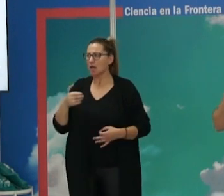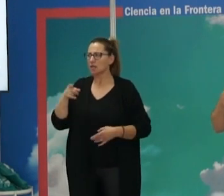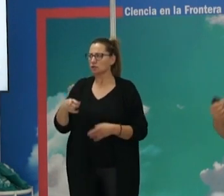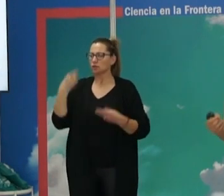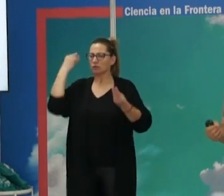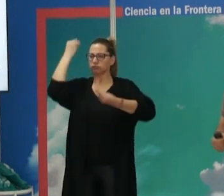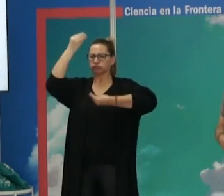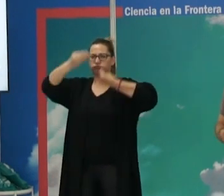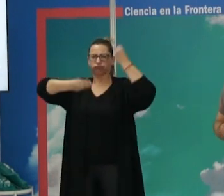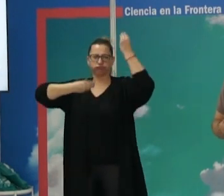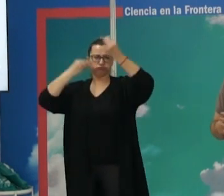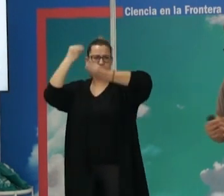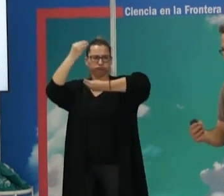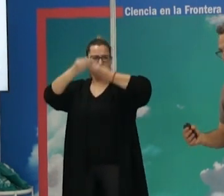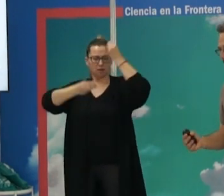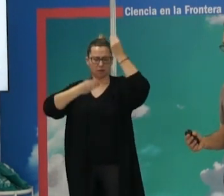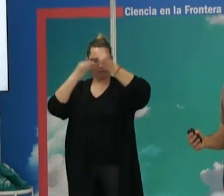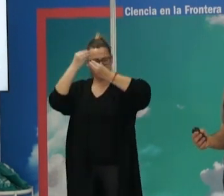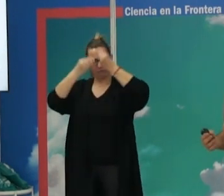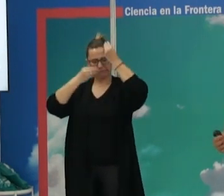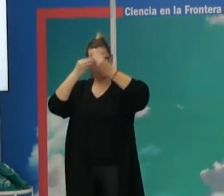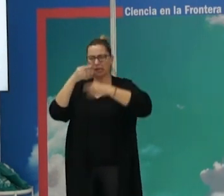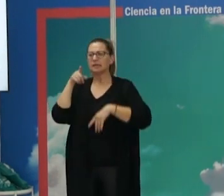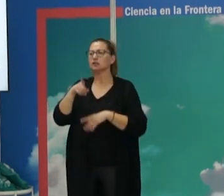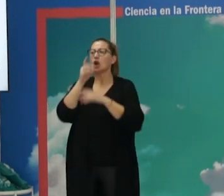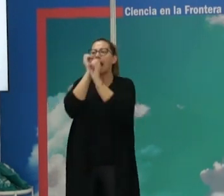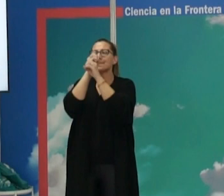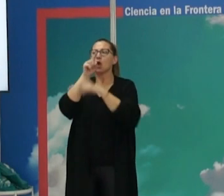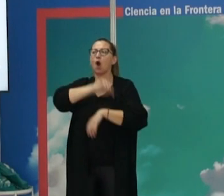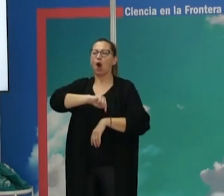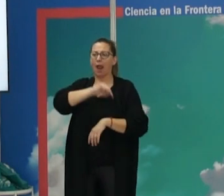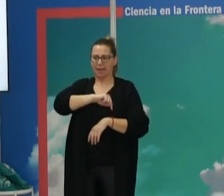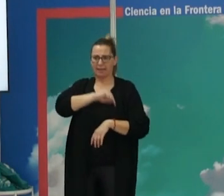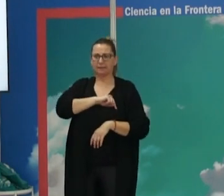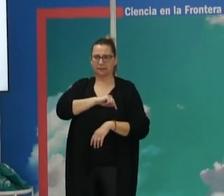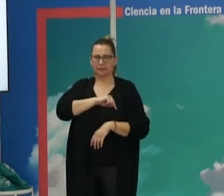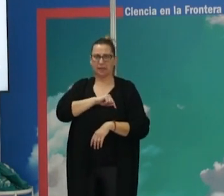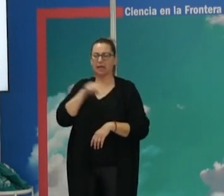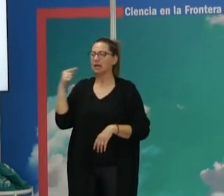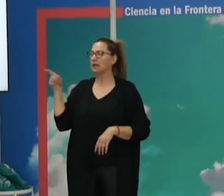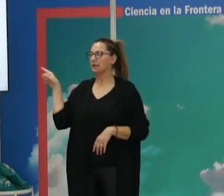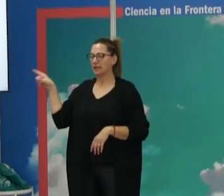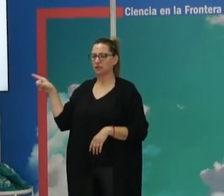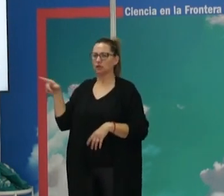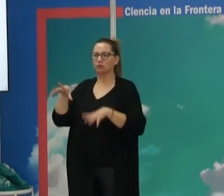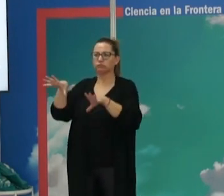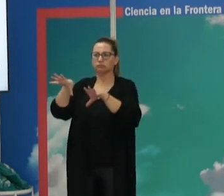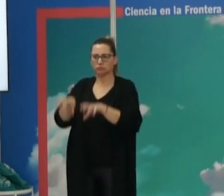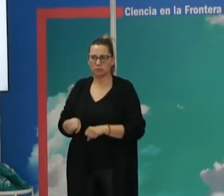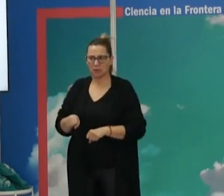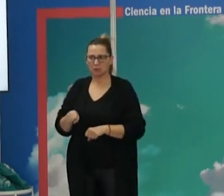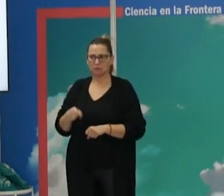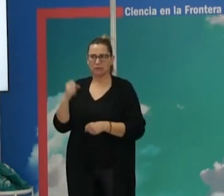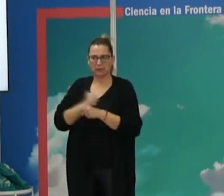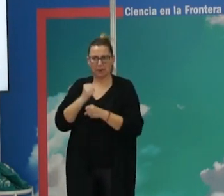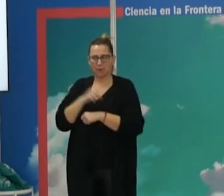es una tarea de la que se ocupa la bioética, pero que no nos corresponde a las personas de la